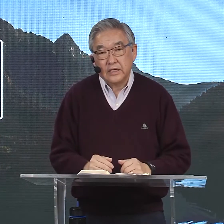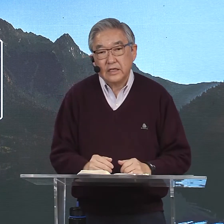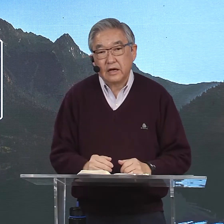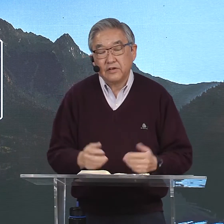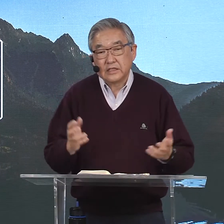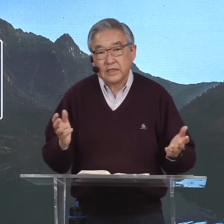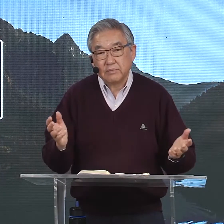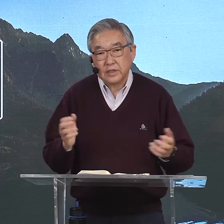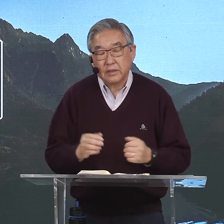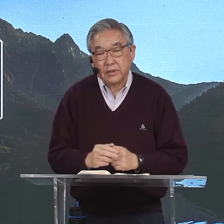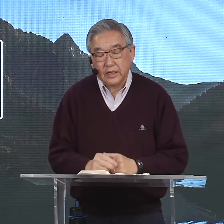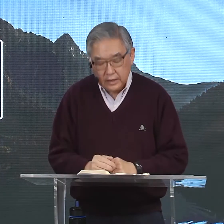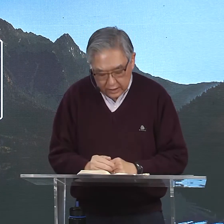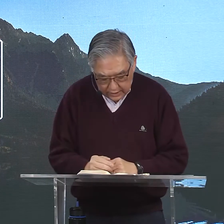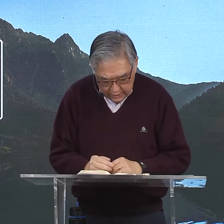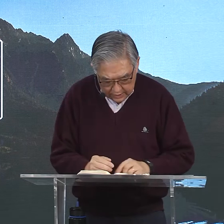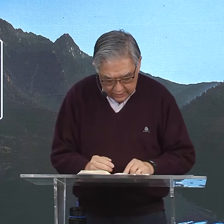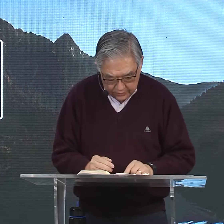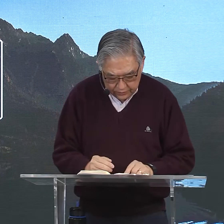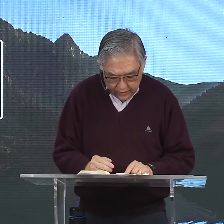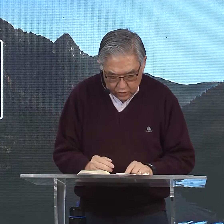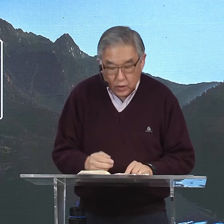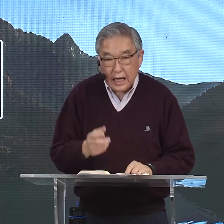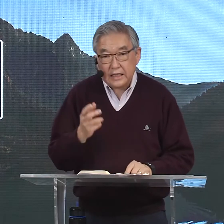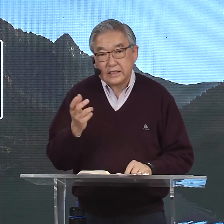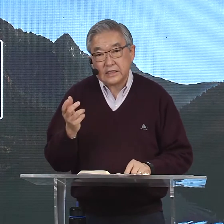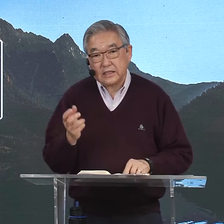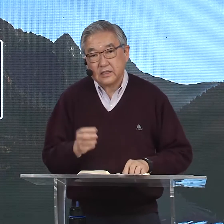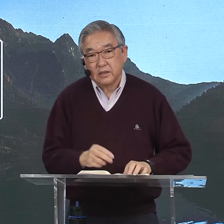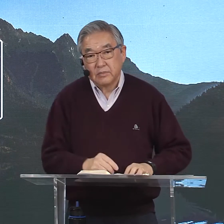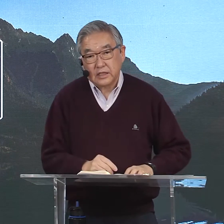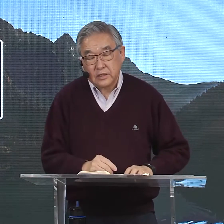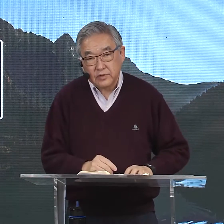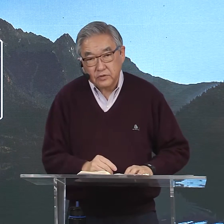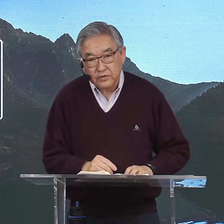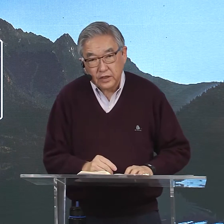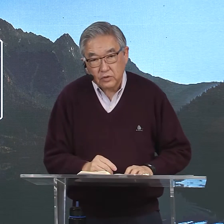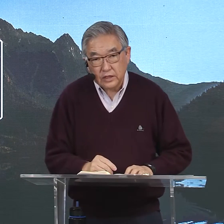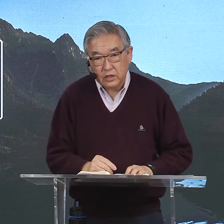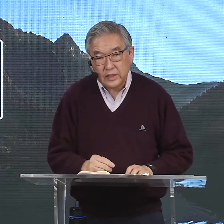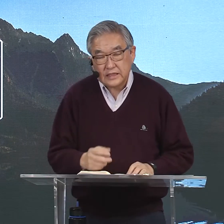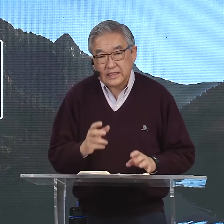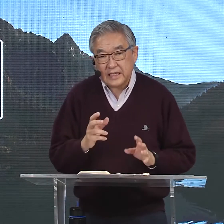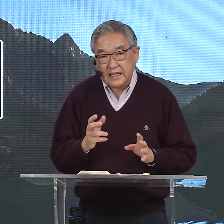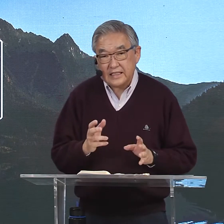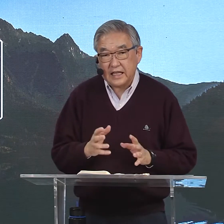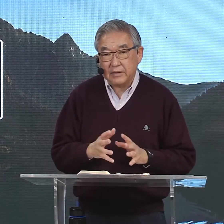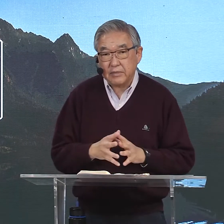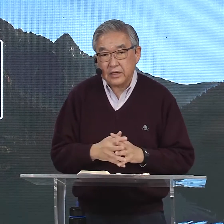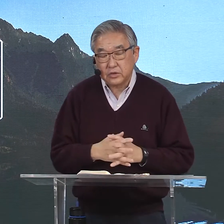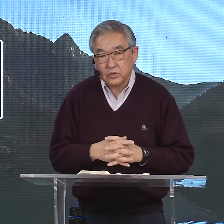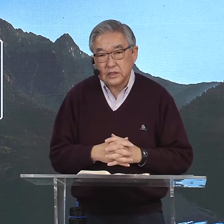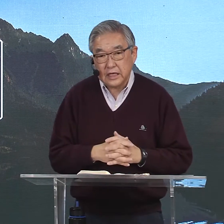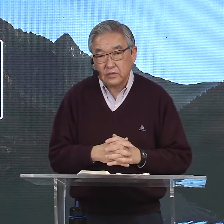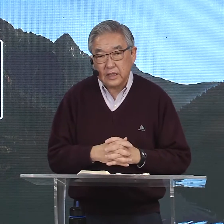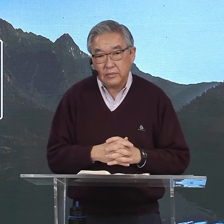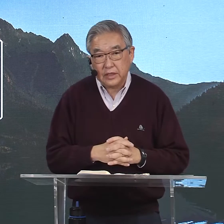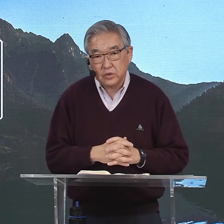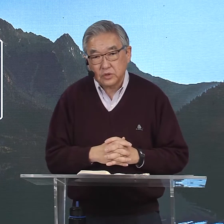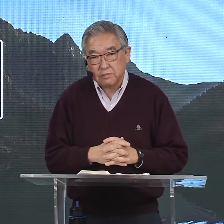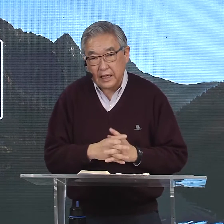né e havia sempre também a o cálice para servir o vinho então esses três elementos